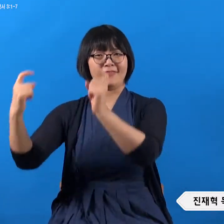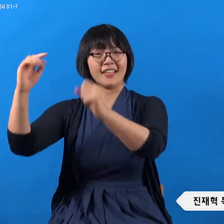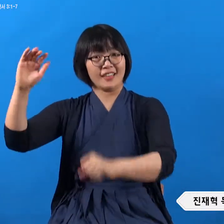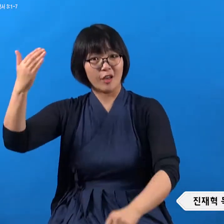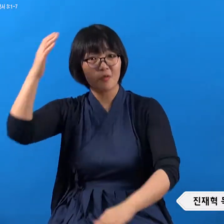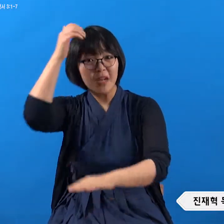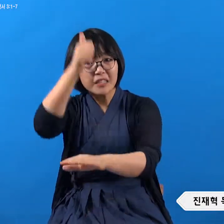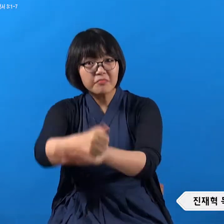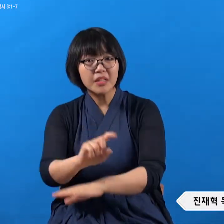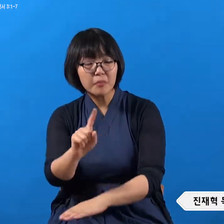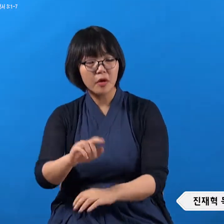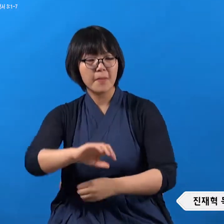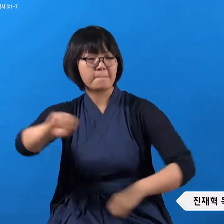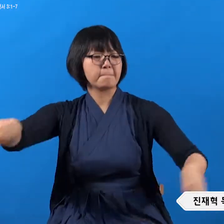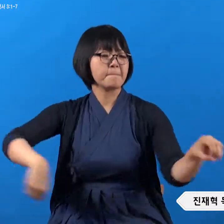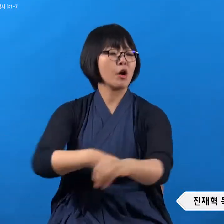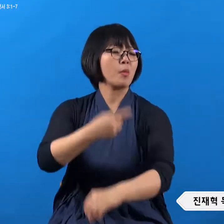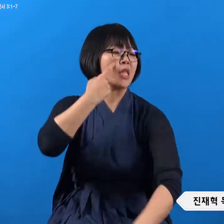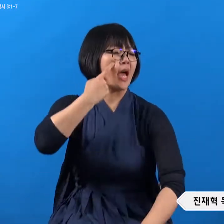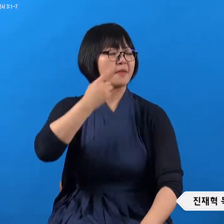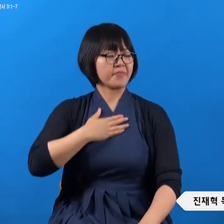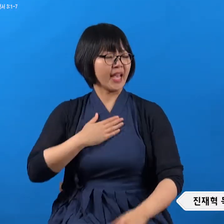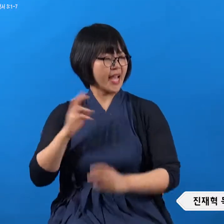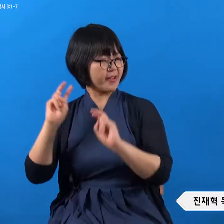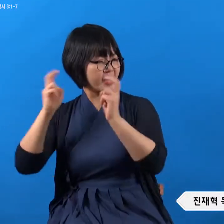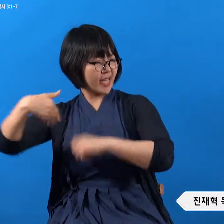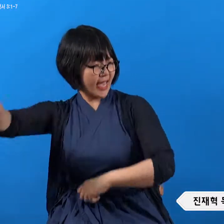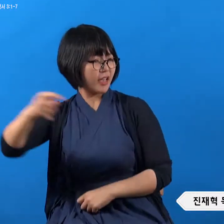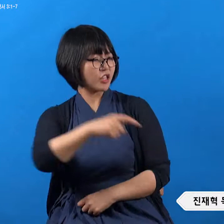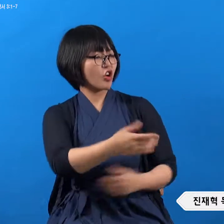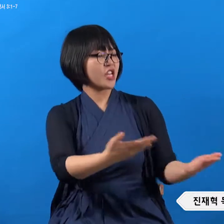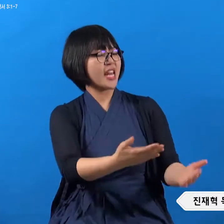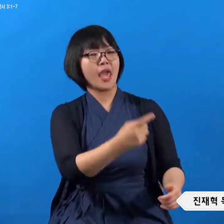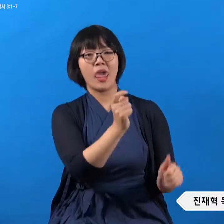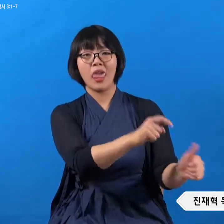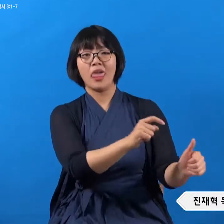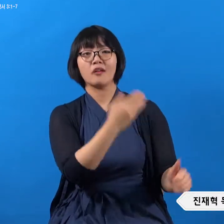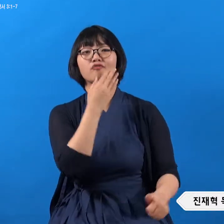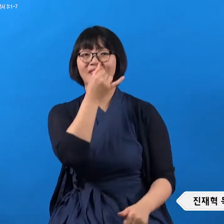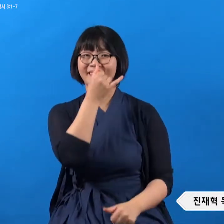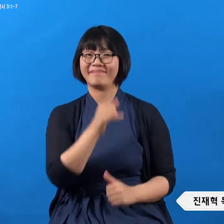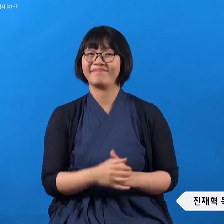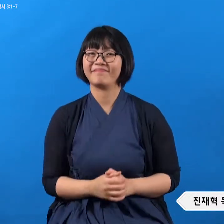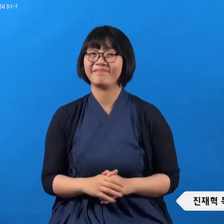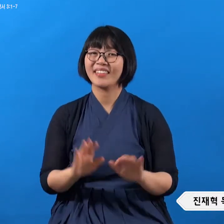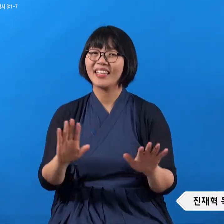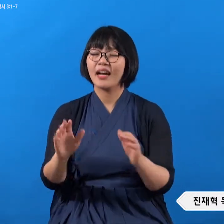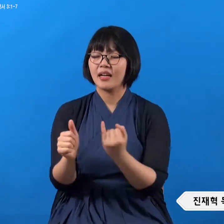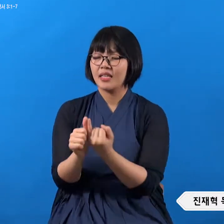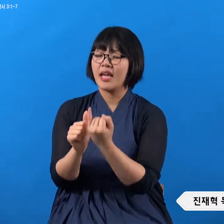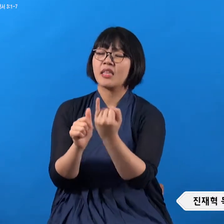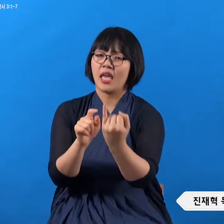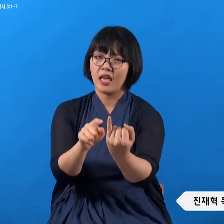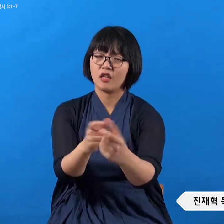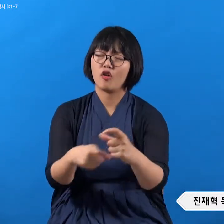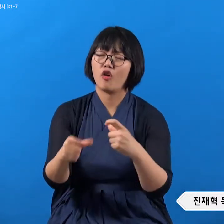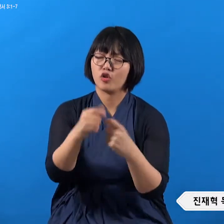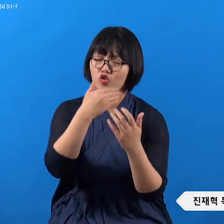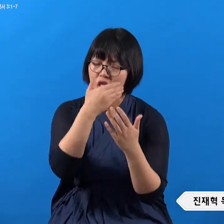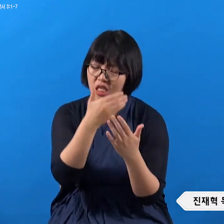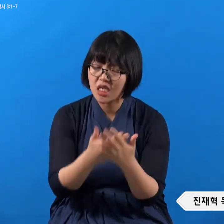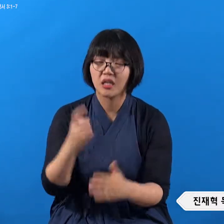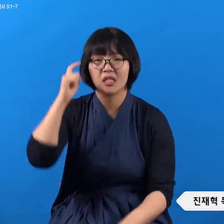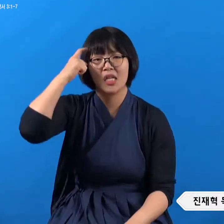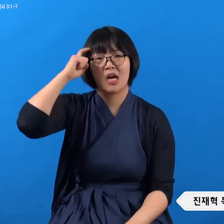바꿔서 해보자까지 등장하게 됩니다. 연약한 그릇, 더 소중히